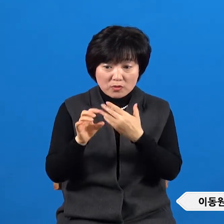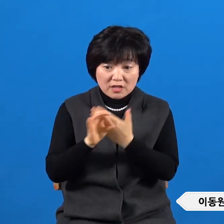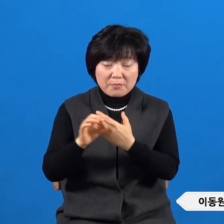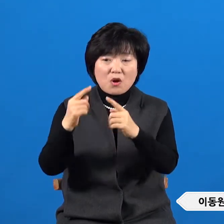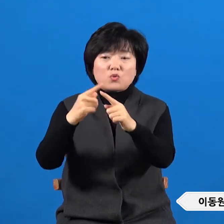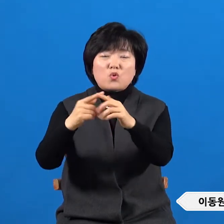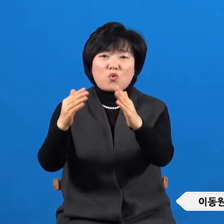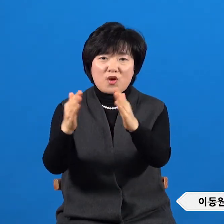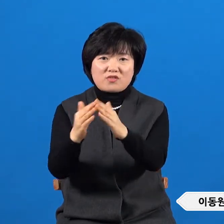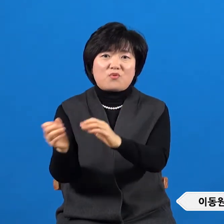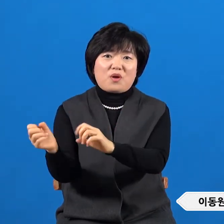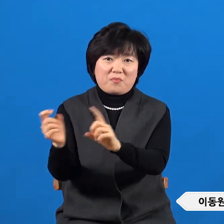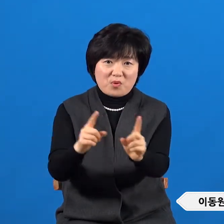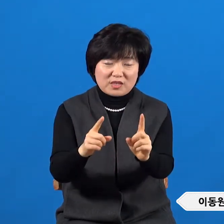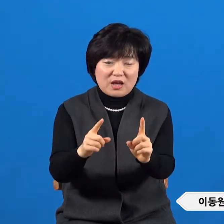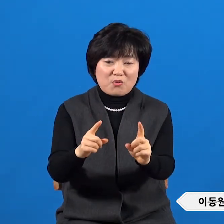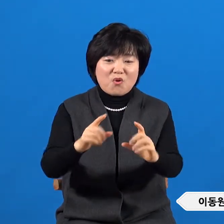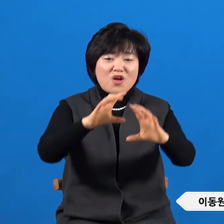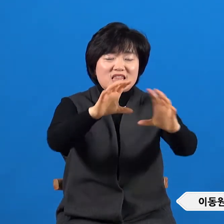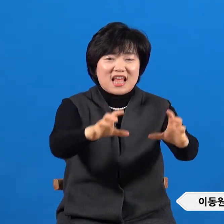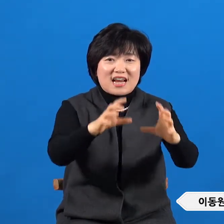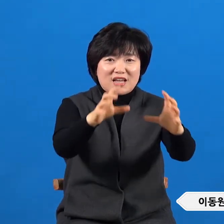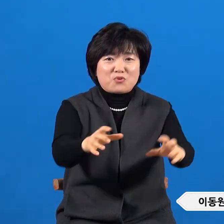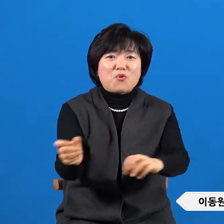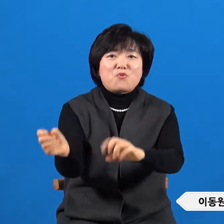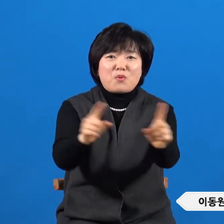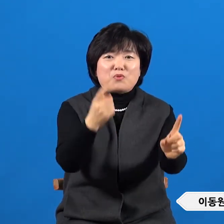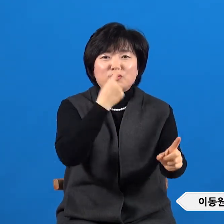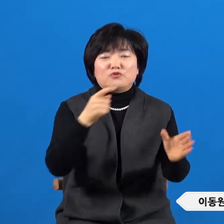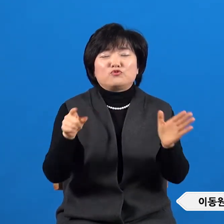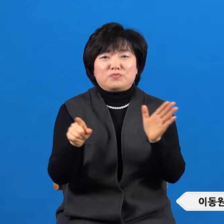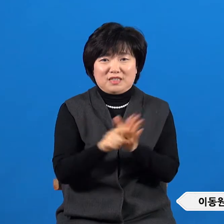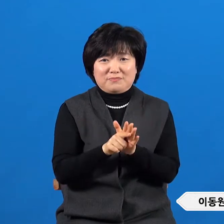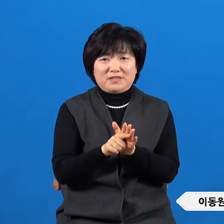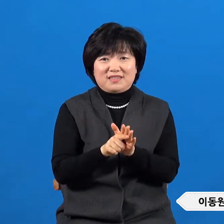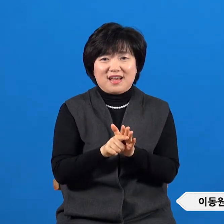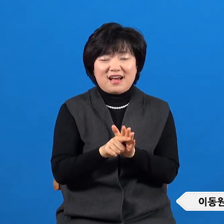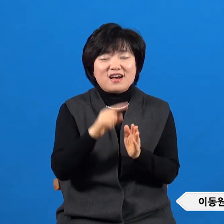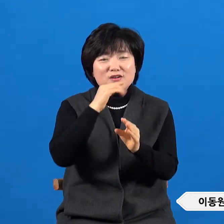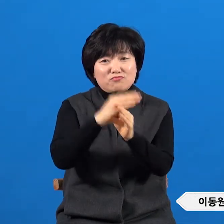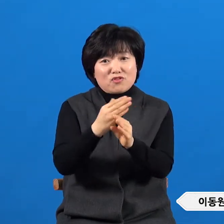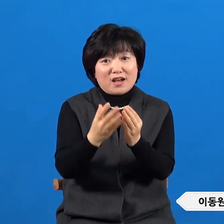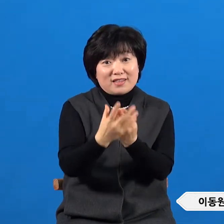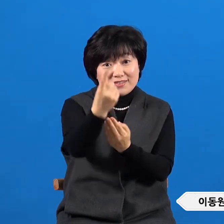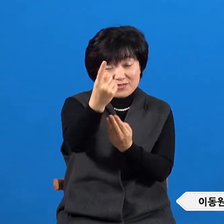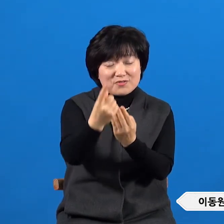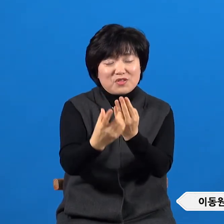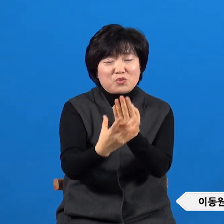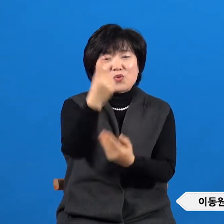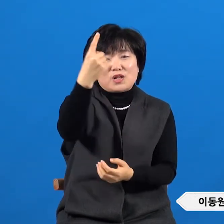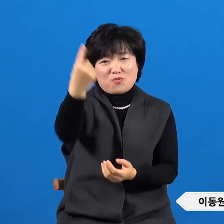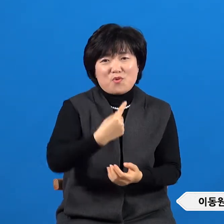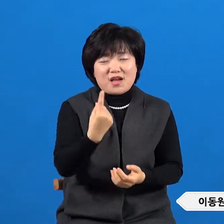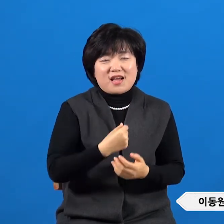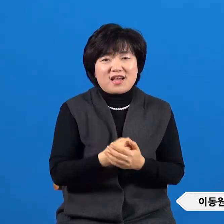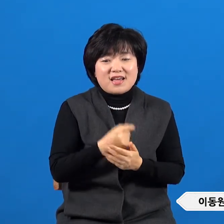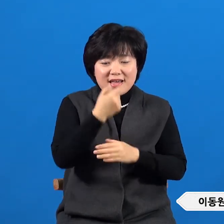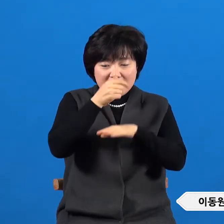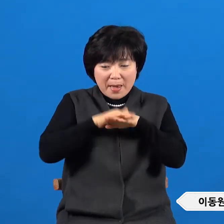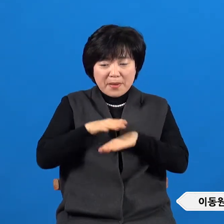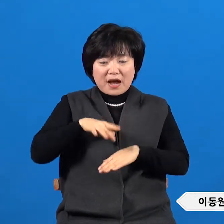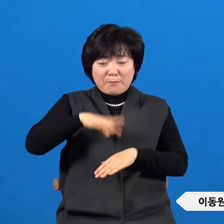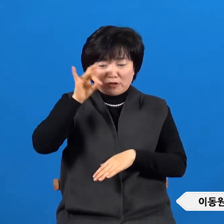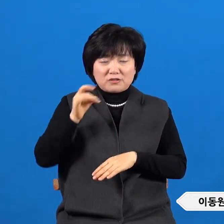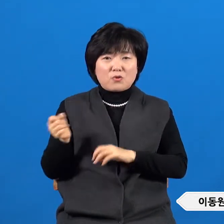저는 교회도 회복되고 그리고 민족도 회복될 것을 믿습니다. 통일도 올 것입니다. 먼저 우리의